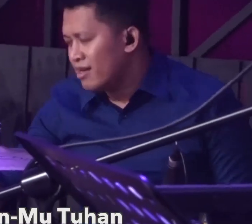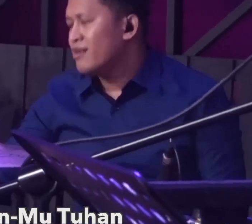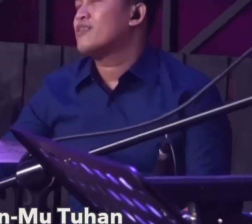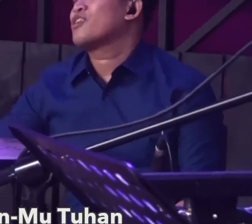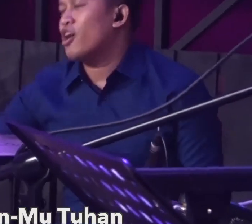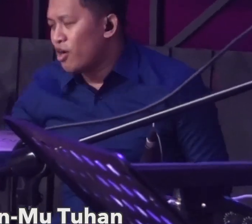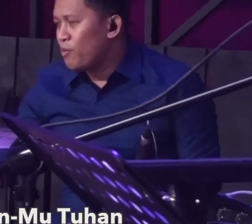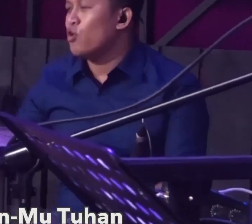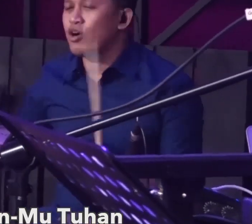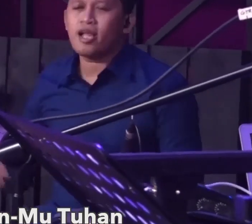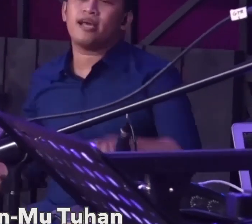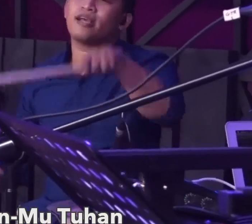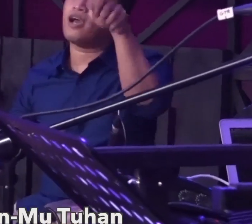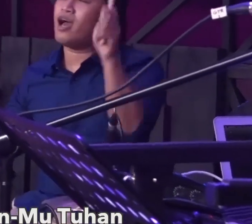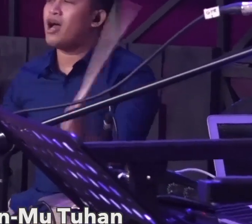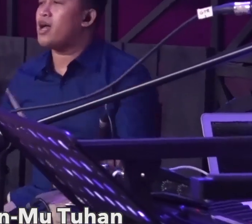kesesakan. Kau